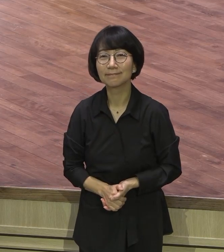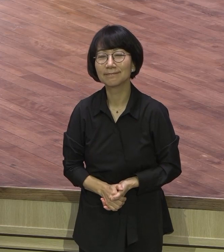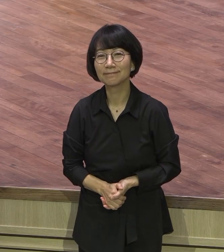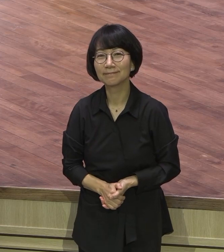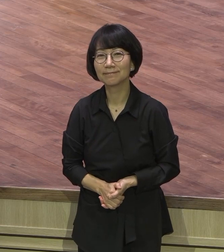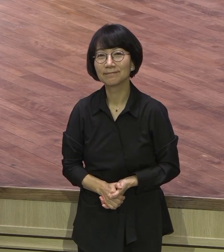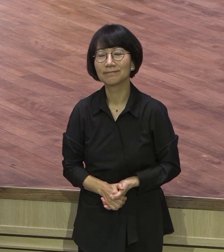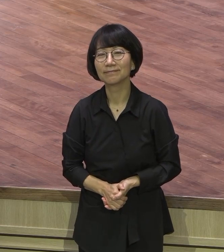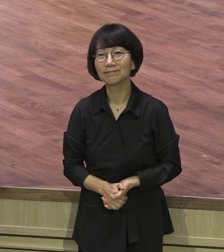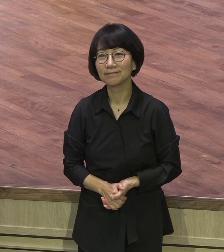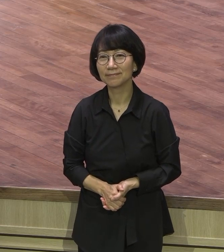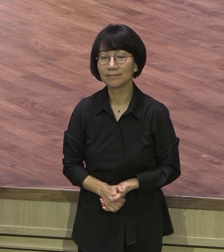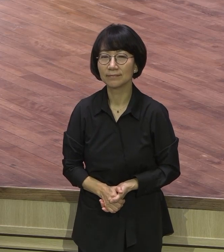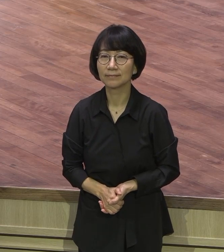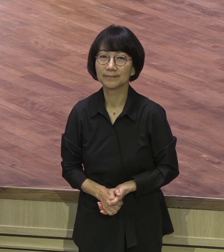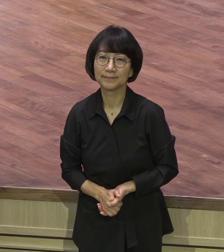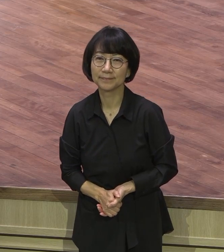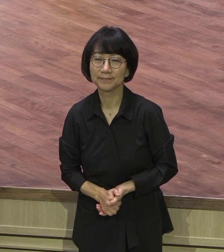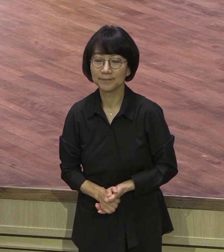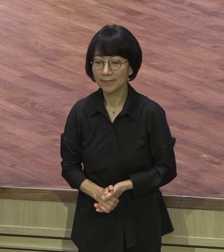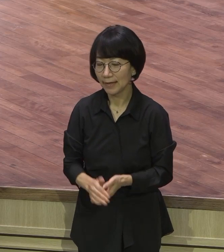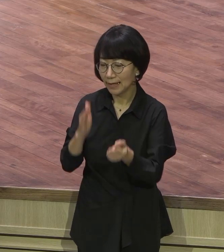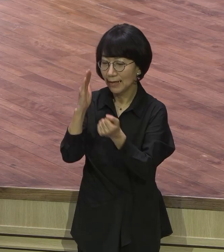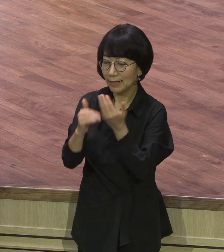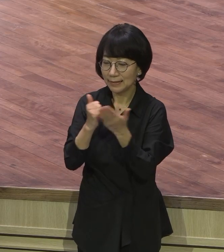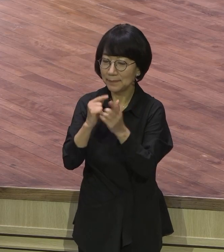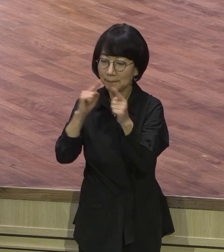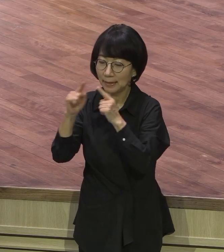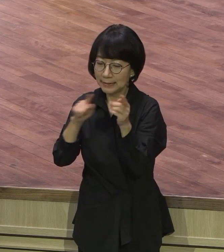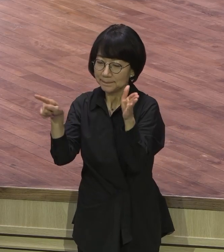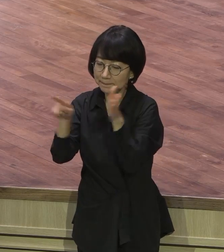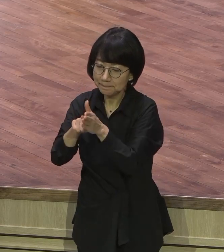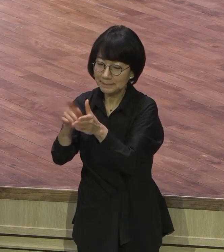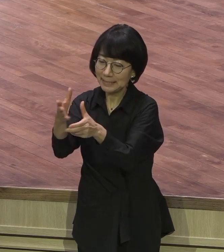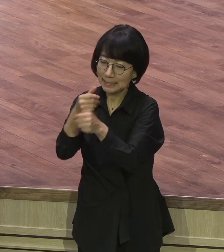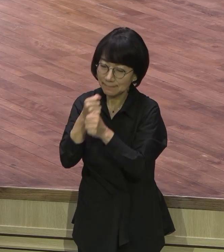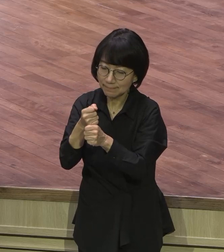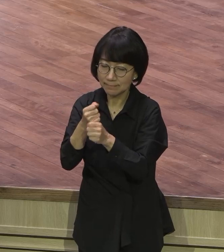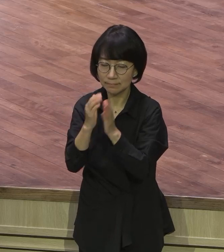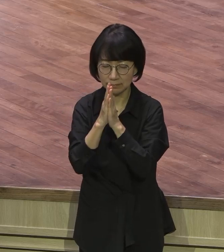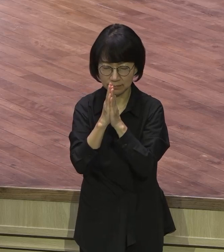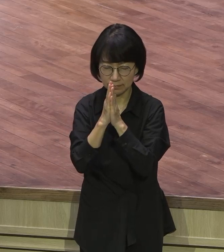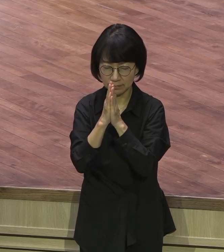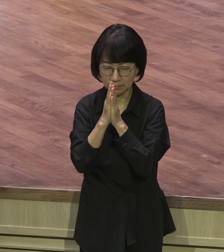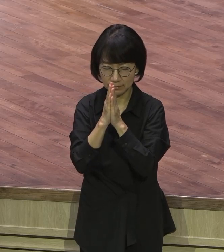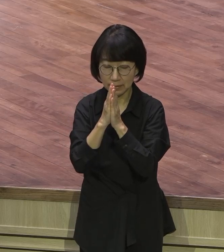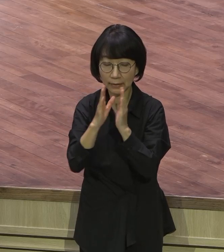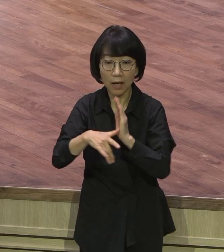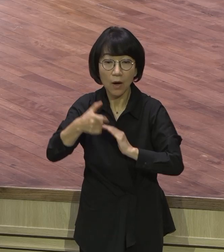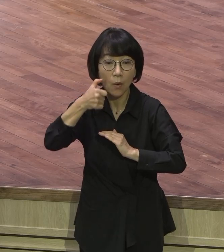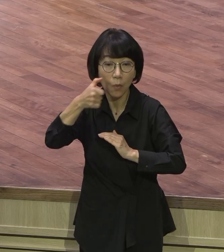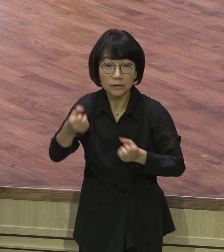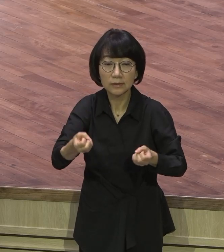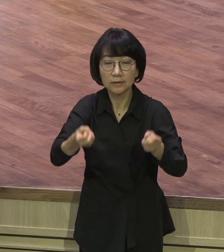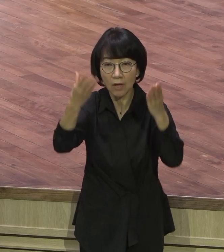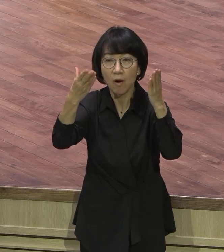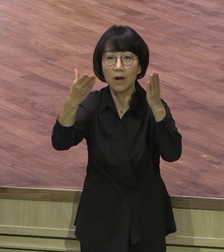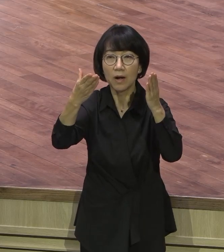결국 어떻게 됐어요 말씀 잡고 기도했던 오순절날이 이 미림에 지지가 다 같이 한 곳에 모여있더니